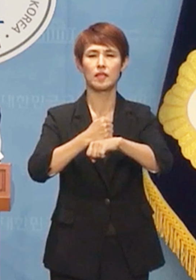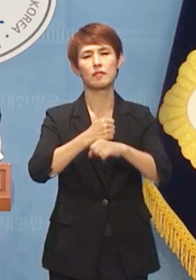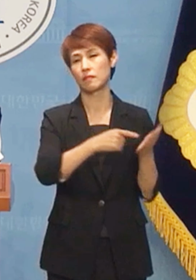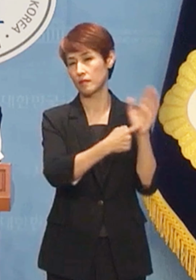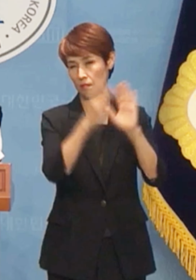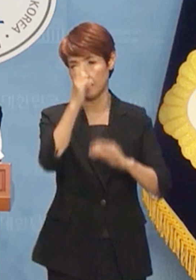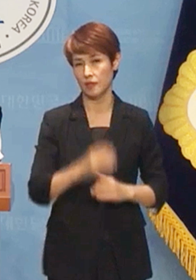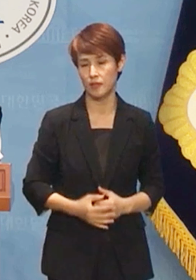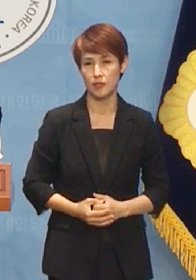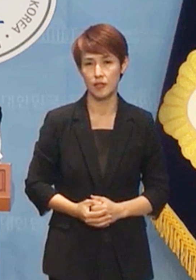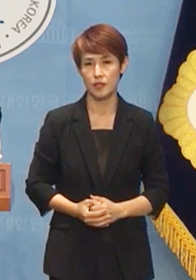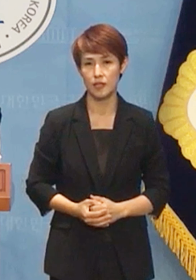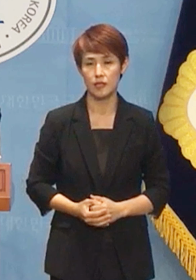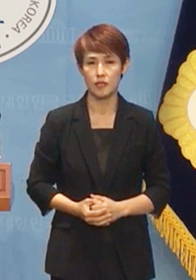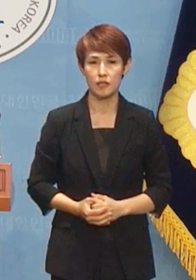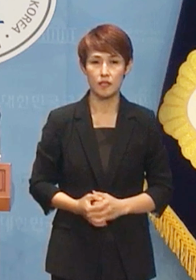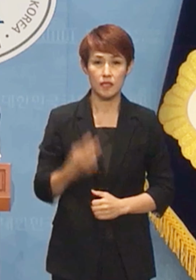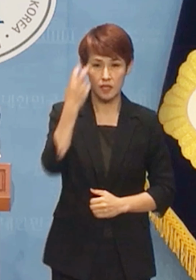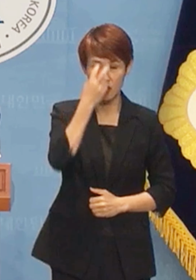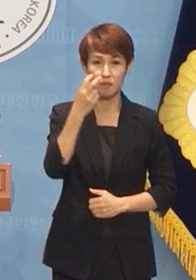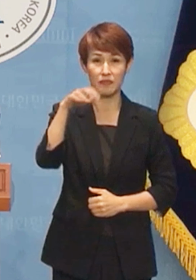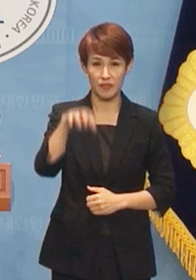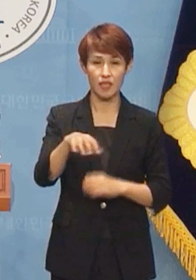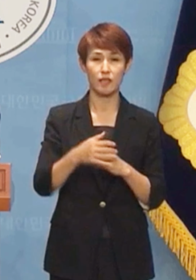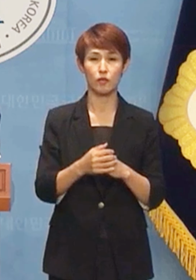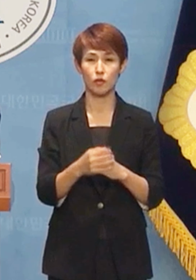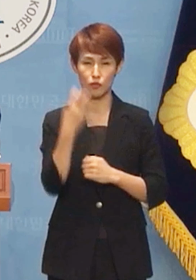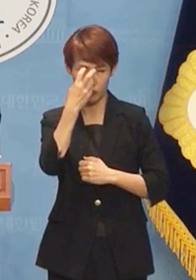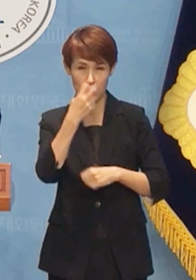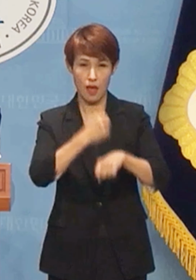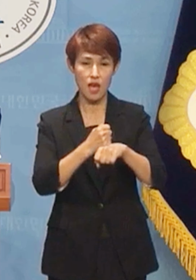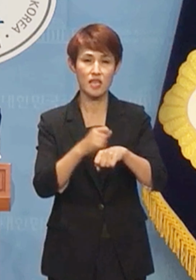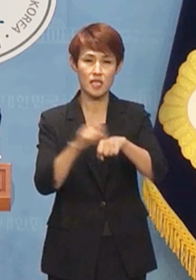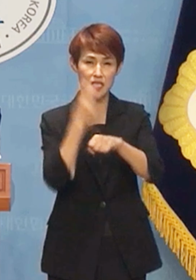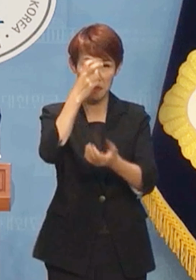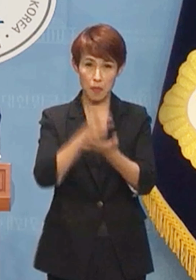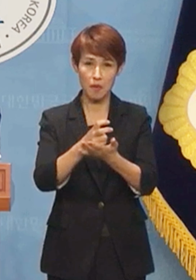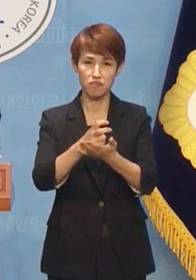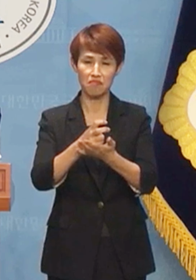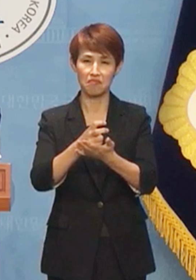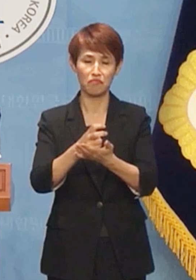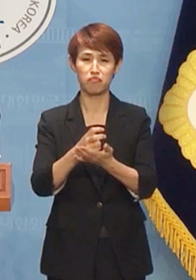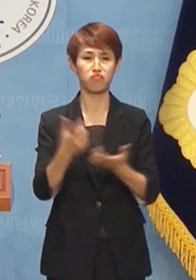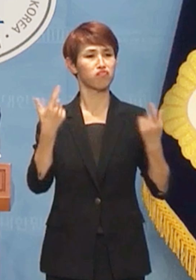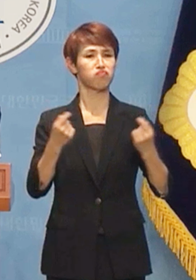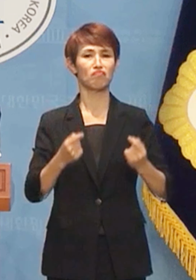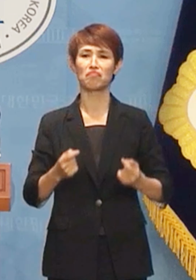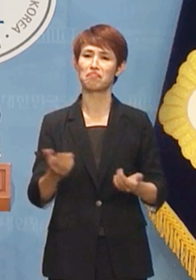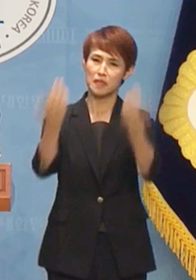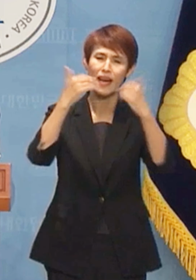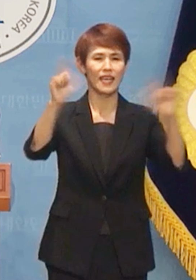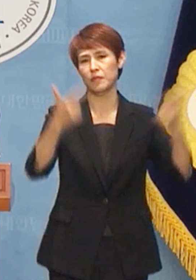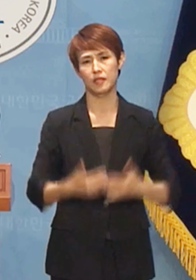말이죠 김여사는 검찰 수사와 김건희 특검법을 정면 돌파하려는게 아닙니다